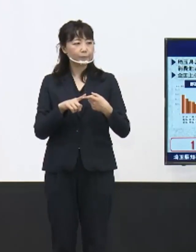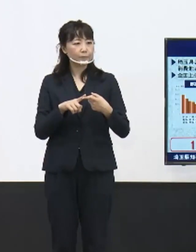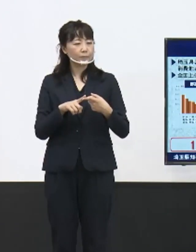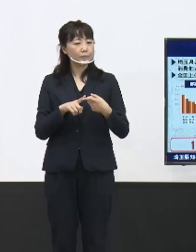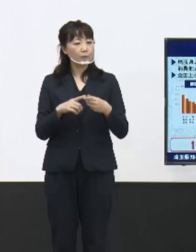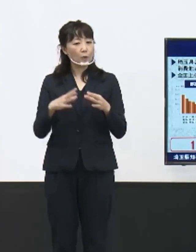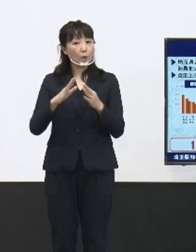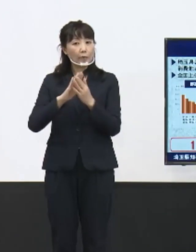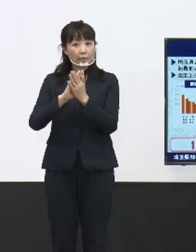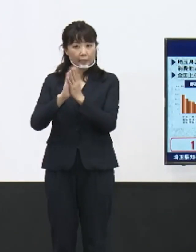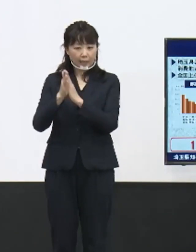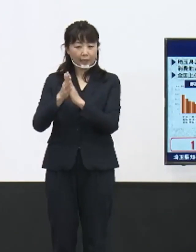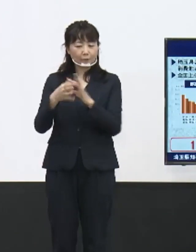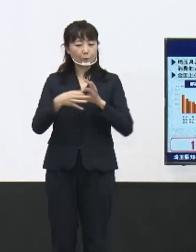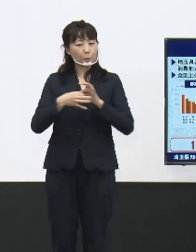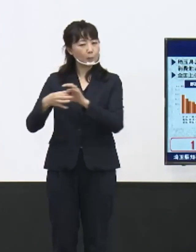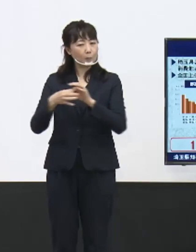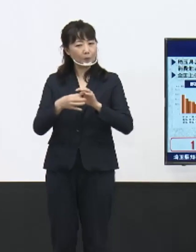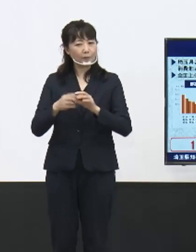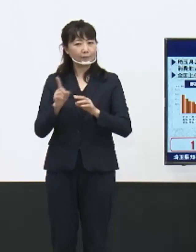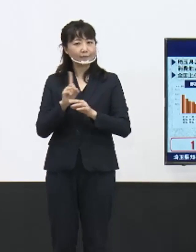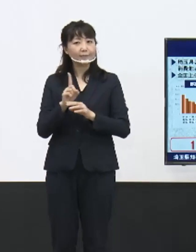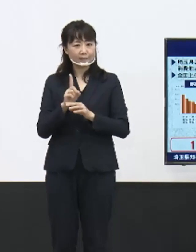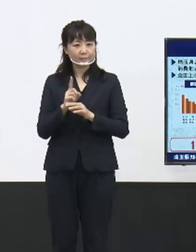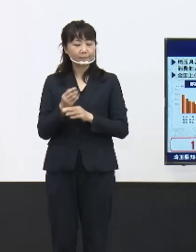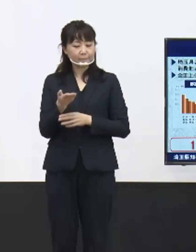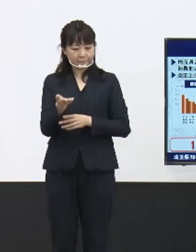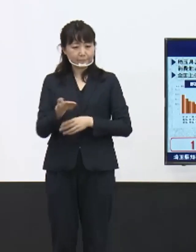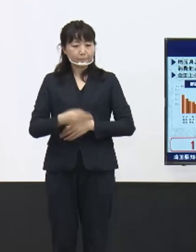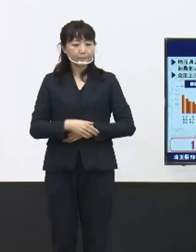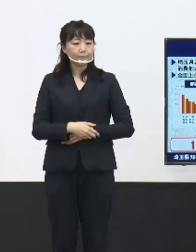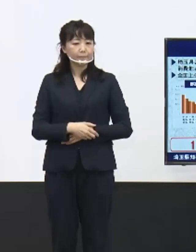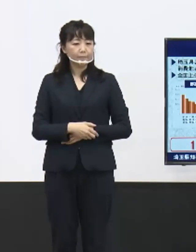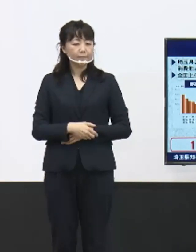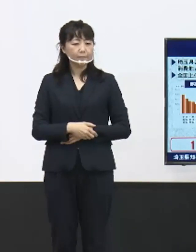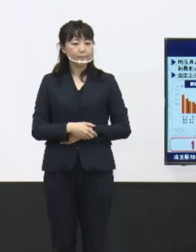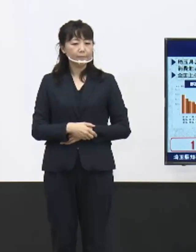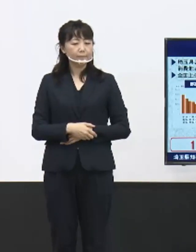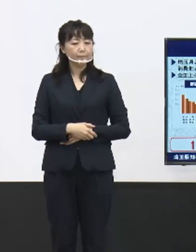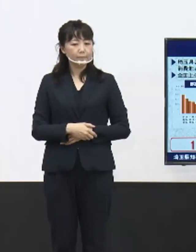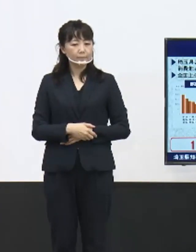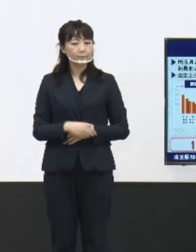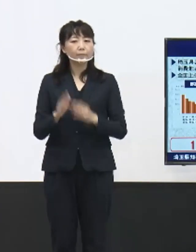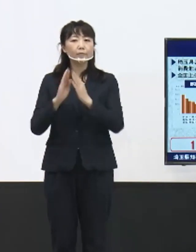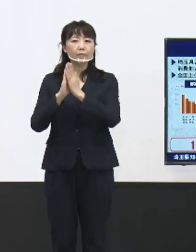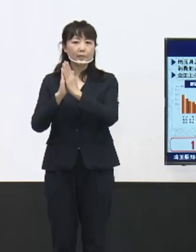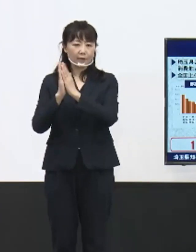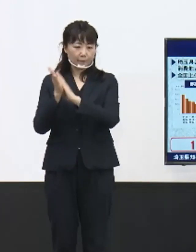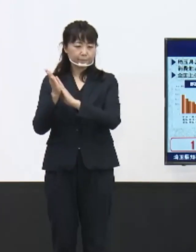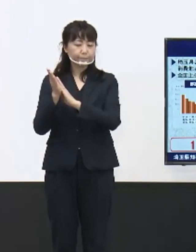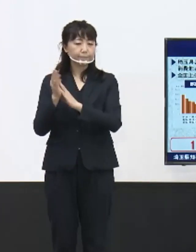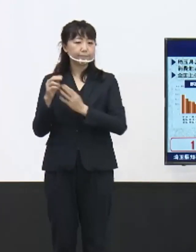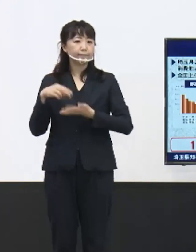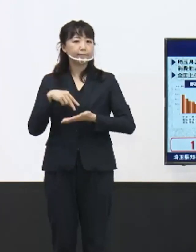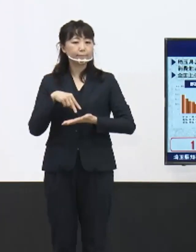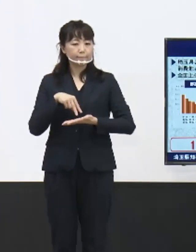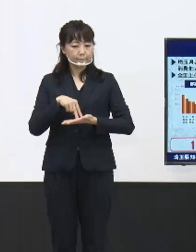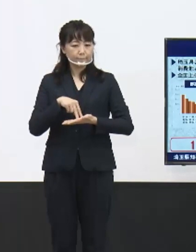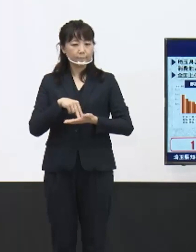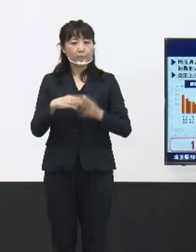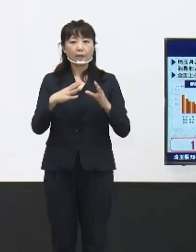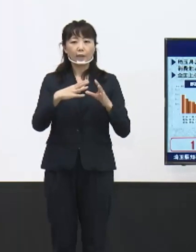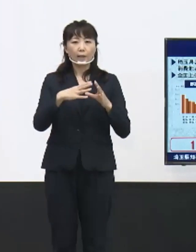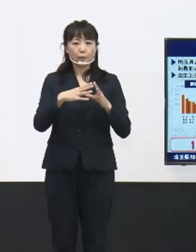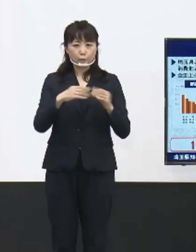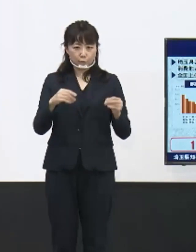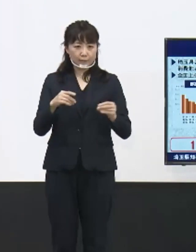強化を図っていくか、お願いします。 はい、まず、県といたしましても、それからその国